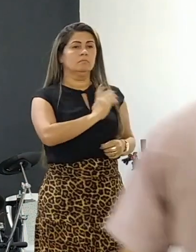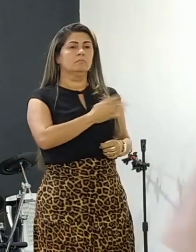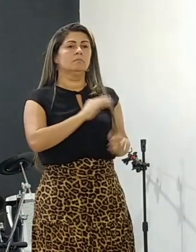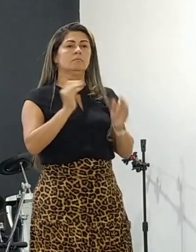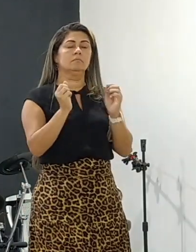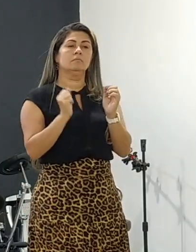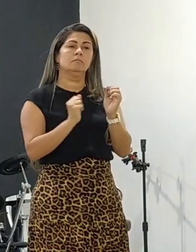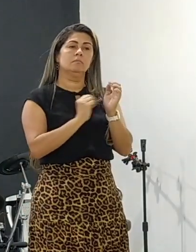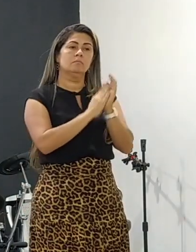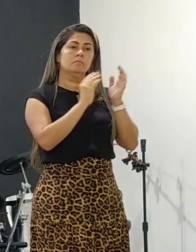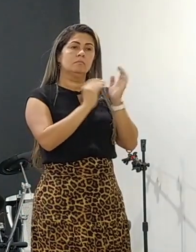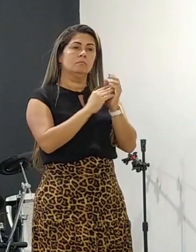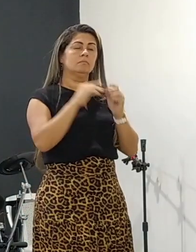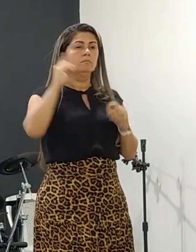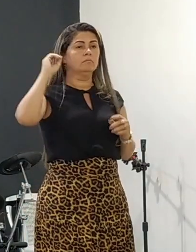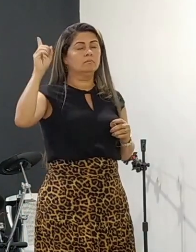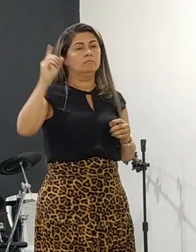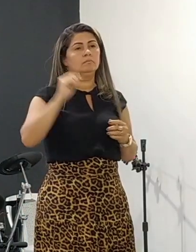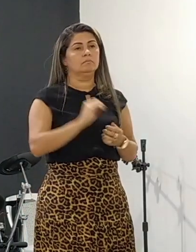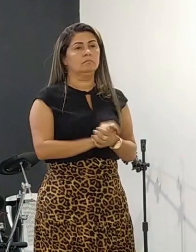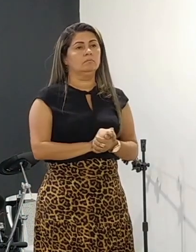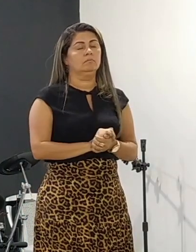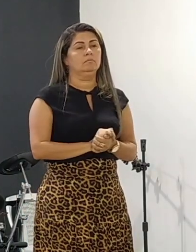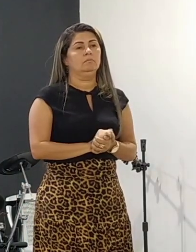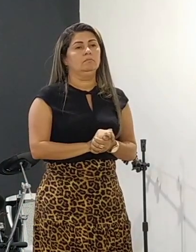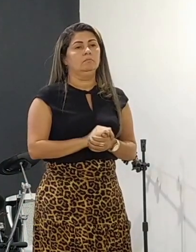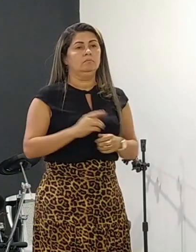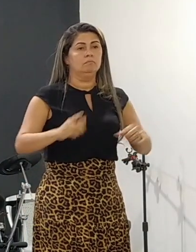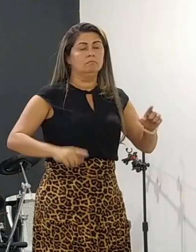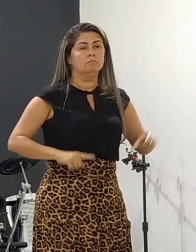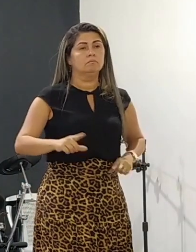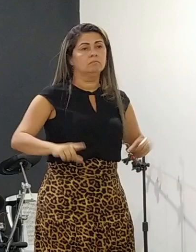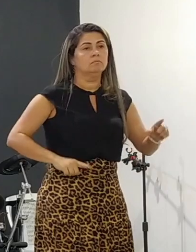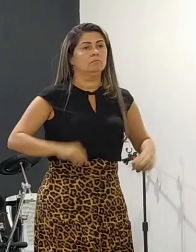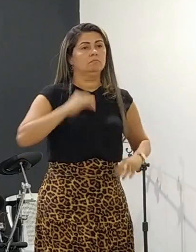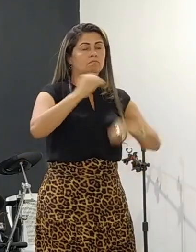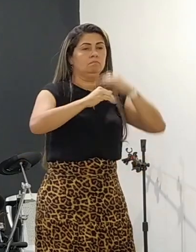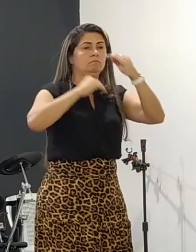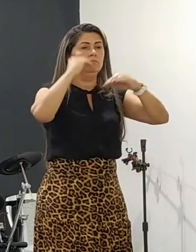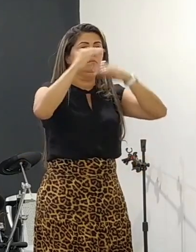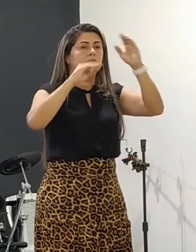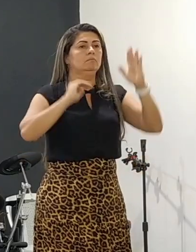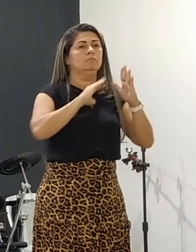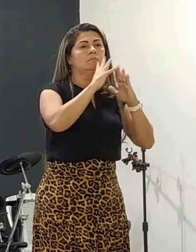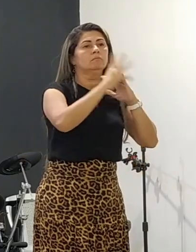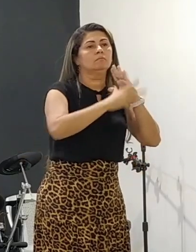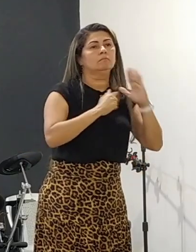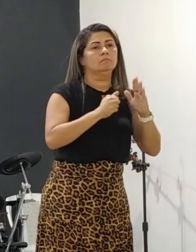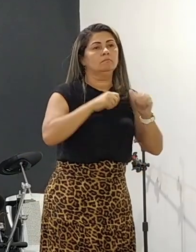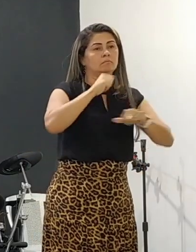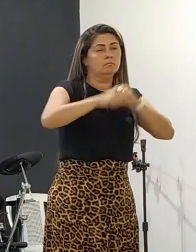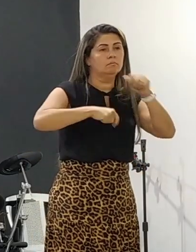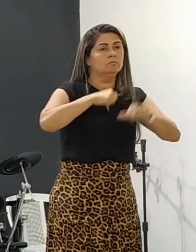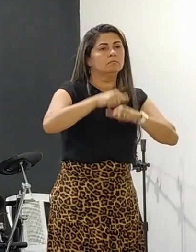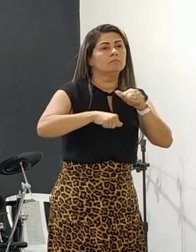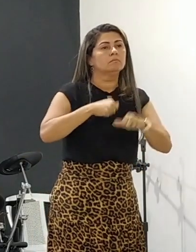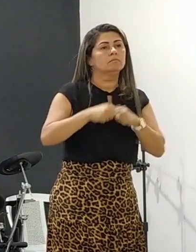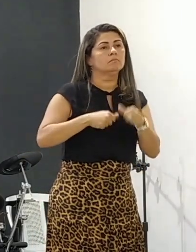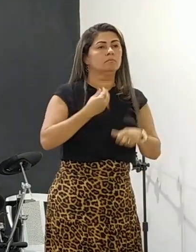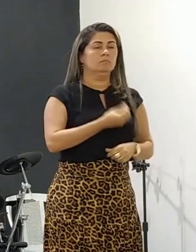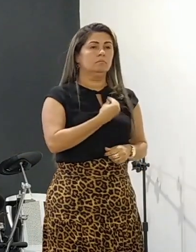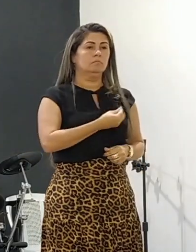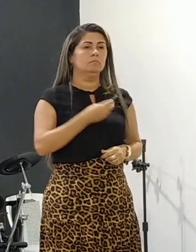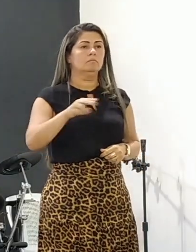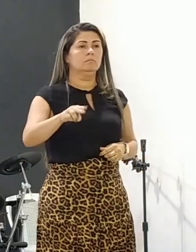Louvado seja Deus por isso, né? Porque é para isso que nós temos trabalhado, para o crescimento da igreja, para a transformação da vida